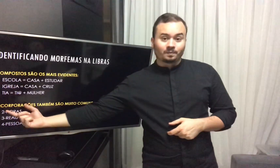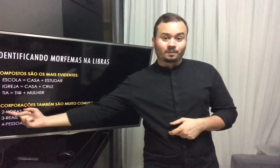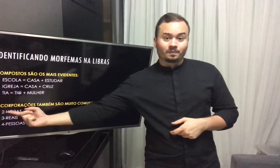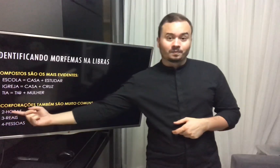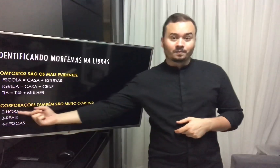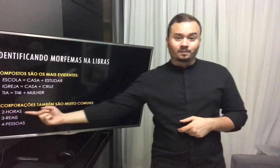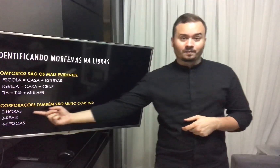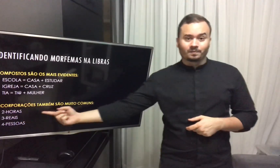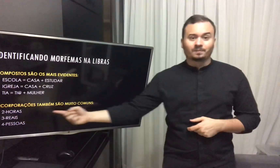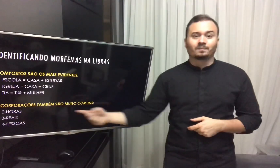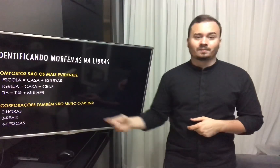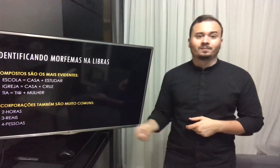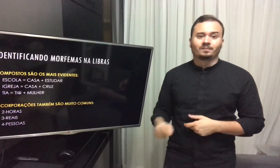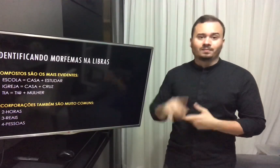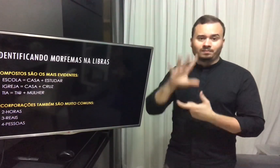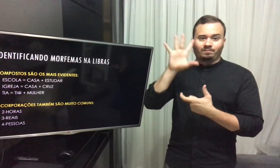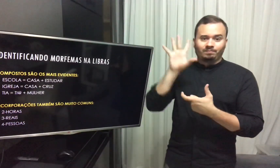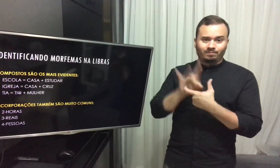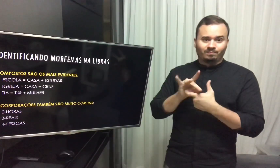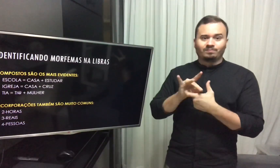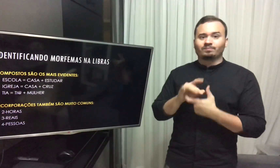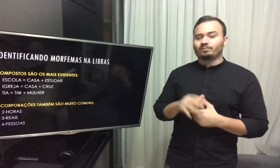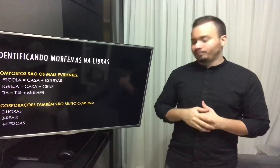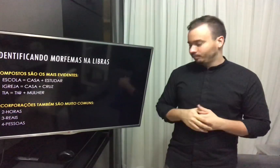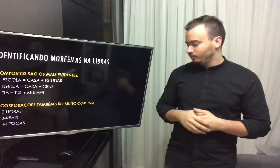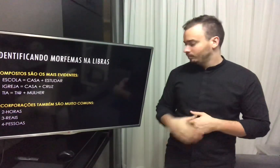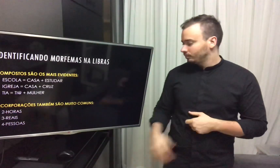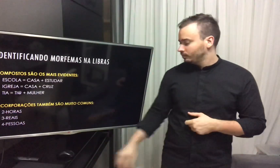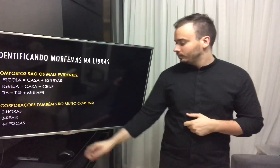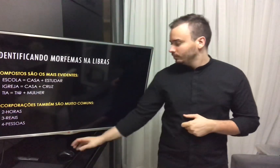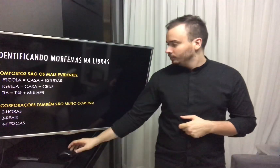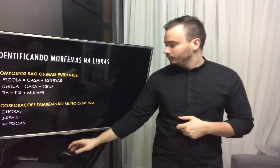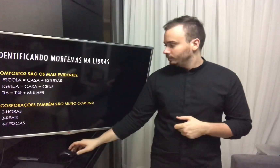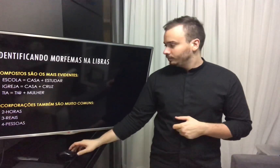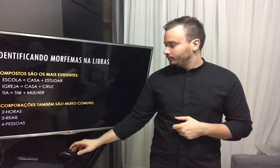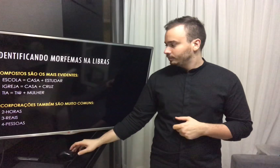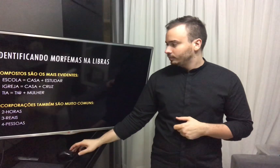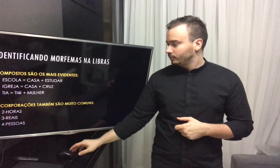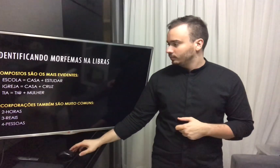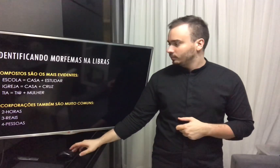Tem aqui a palavrinha. Esse é o fenômeno chamado incorporação. Esse é o sinal.